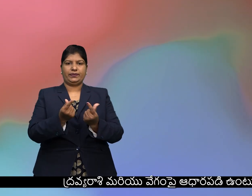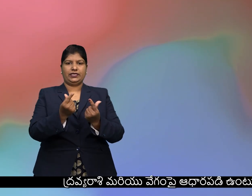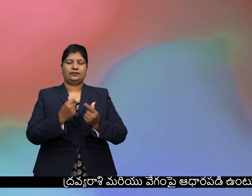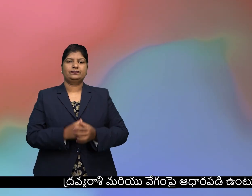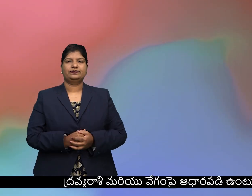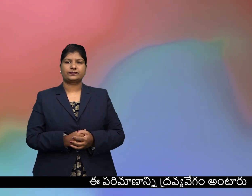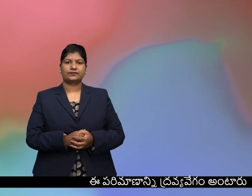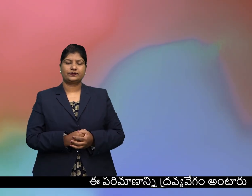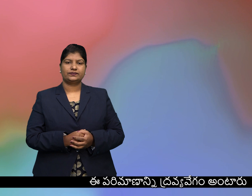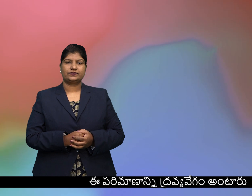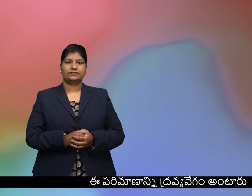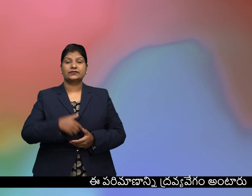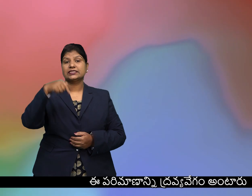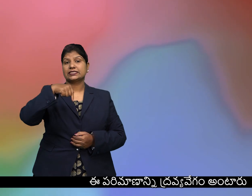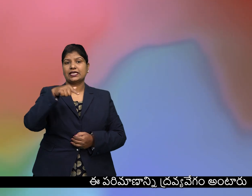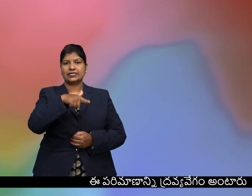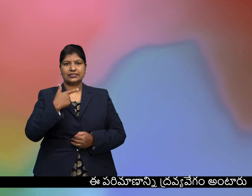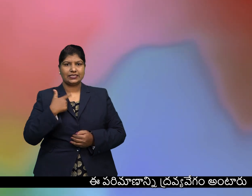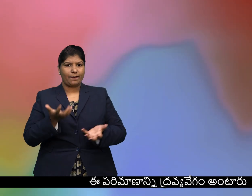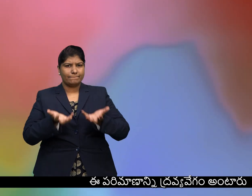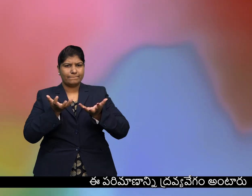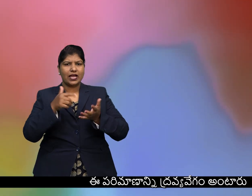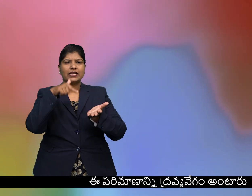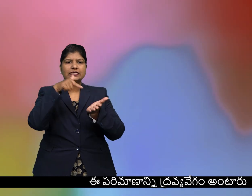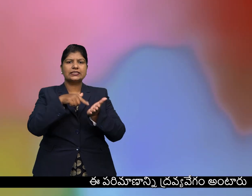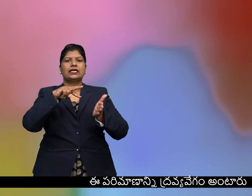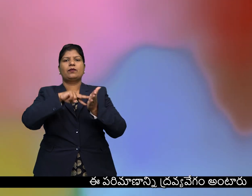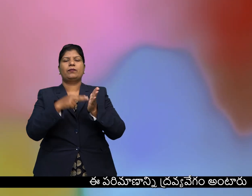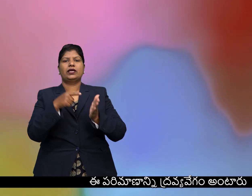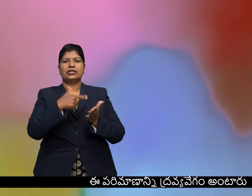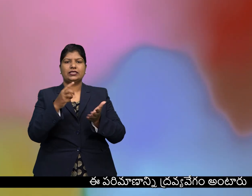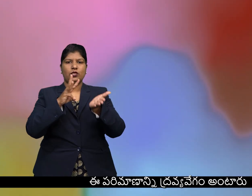ఉంటుంది. ఈ పరిమాణాన్ని ద్రవ్యవేగం అంటారు.